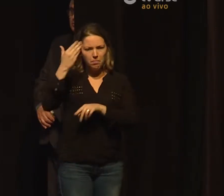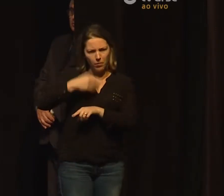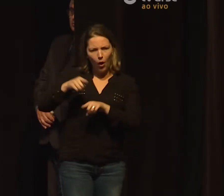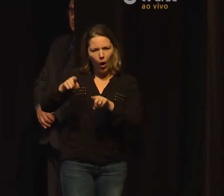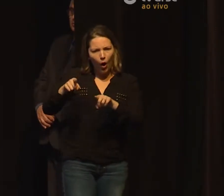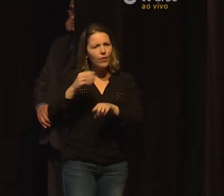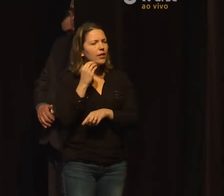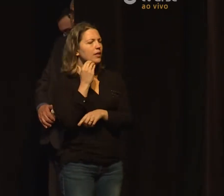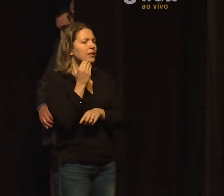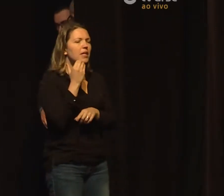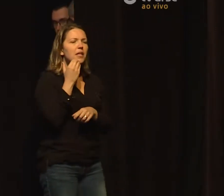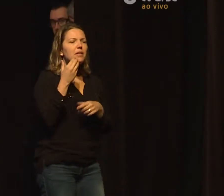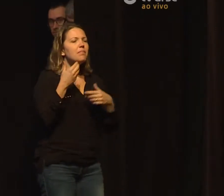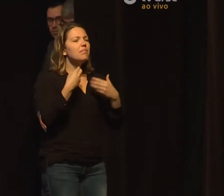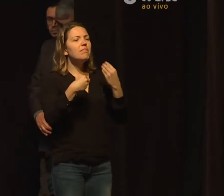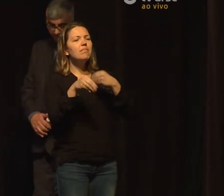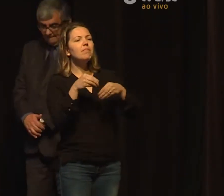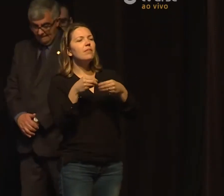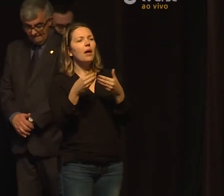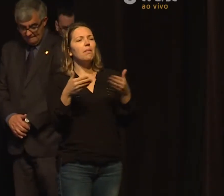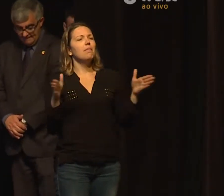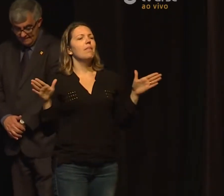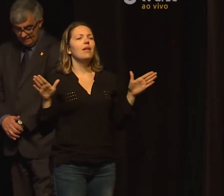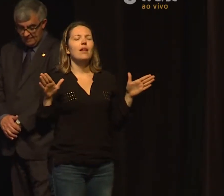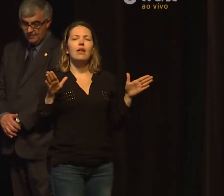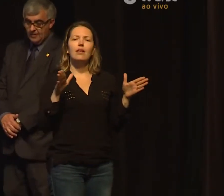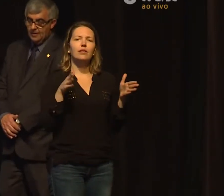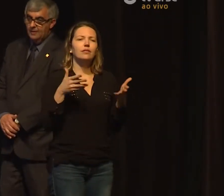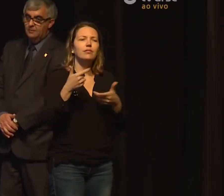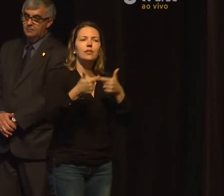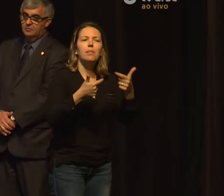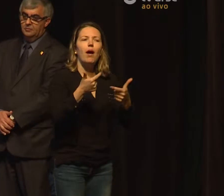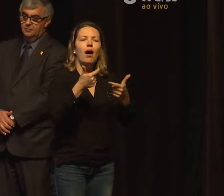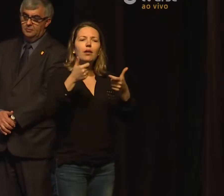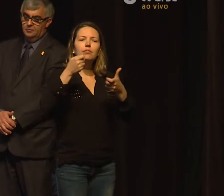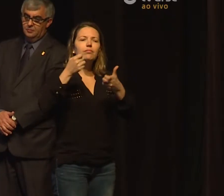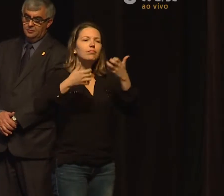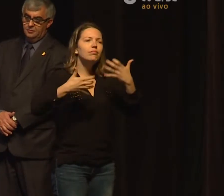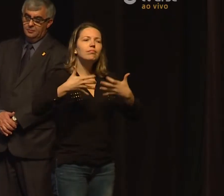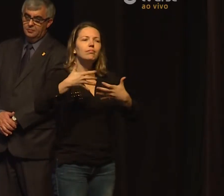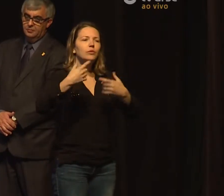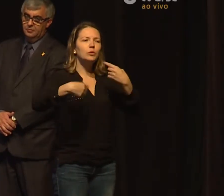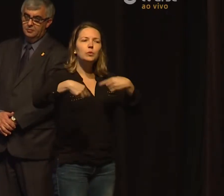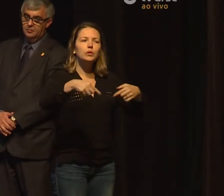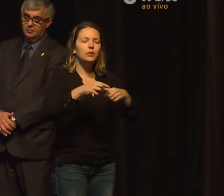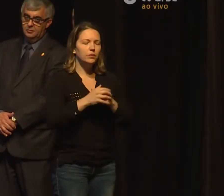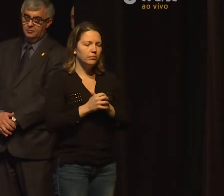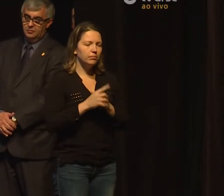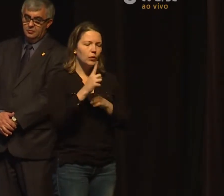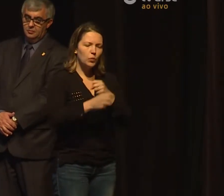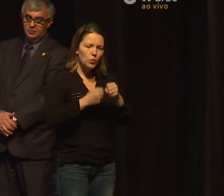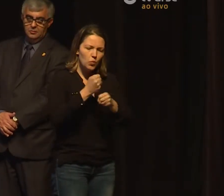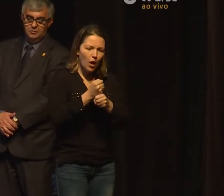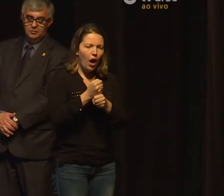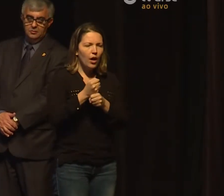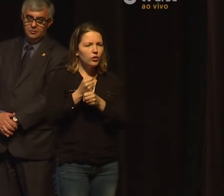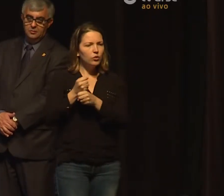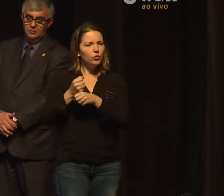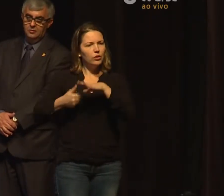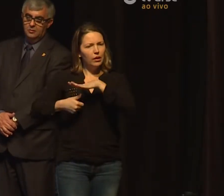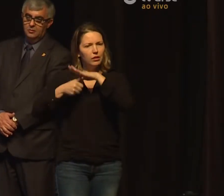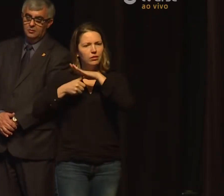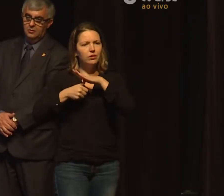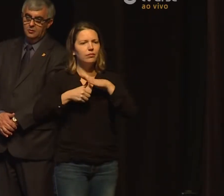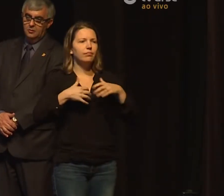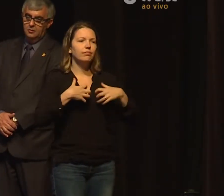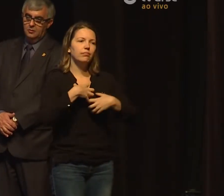era extremamente hábil na condução dos trabalhos. Pouco mais de um ano de gestão, e veio a consternação e o